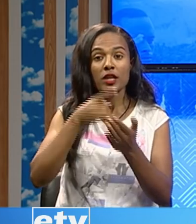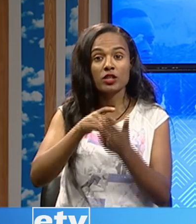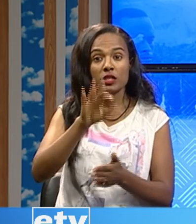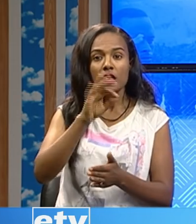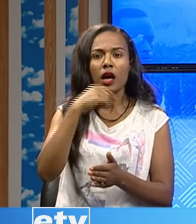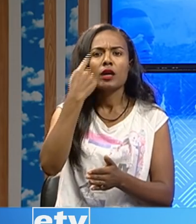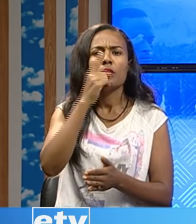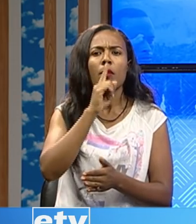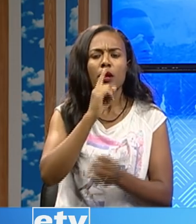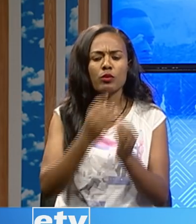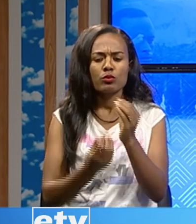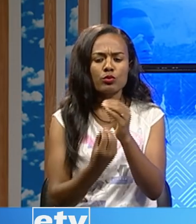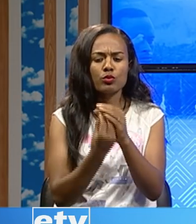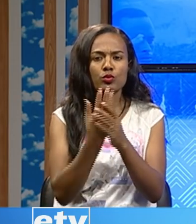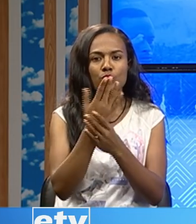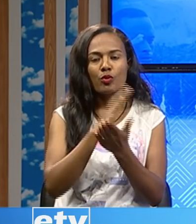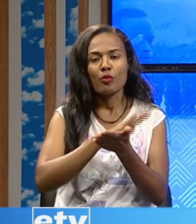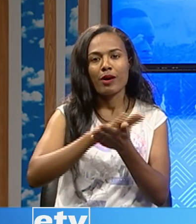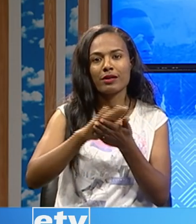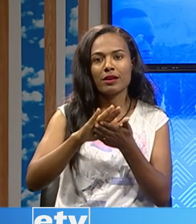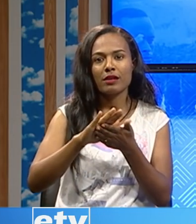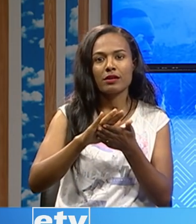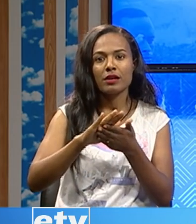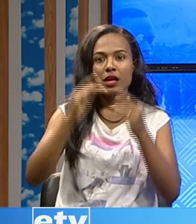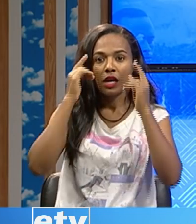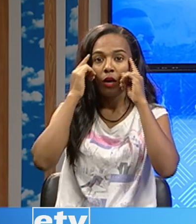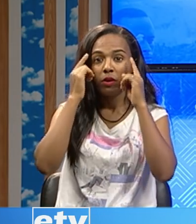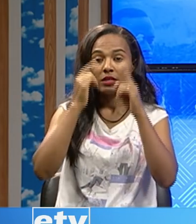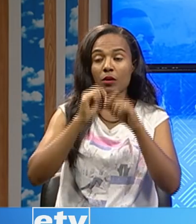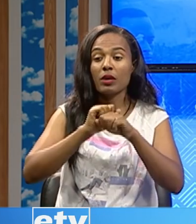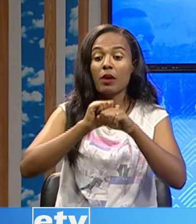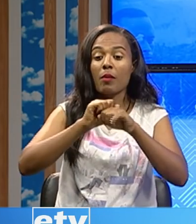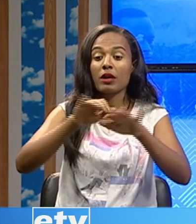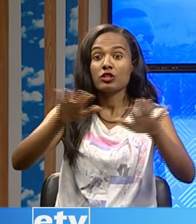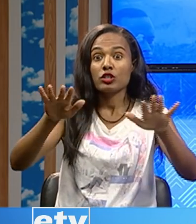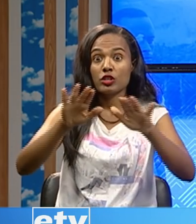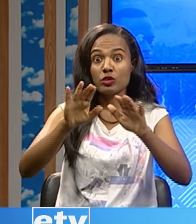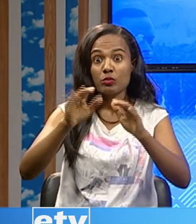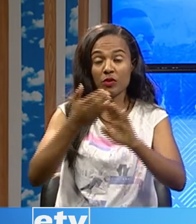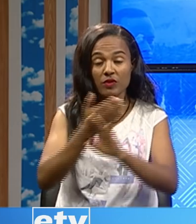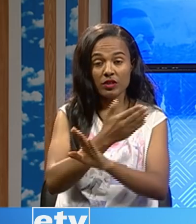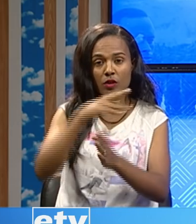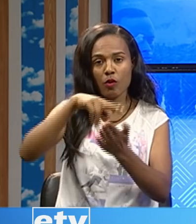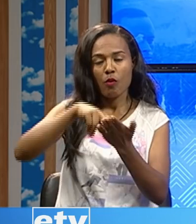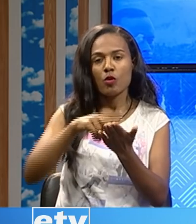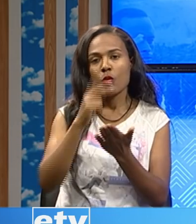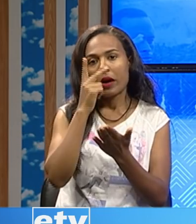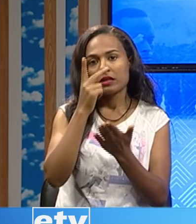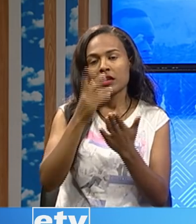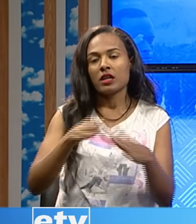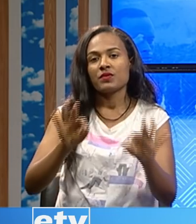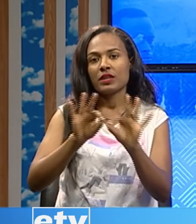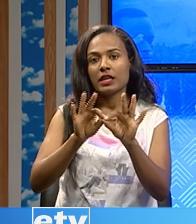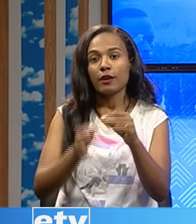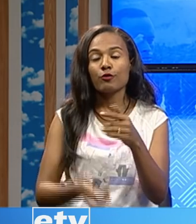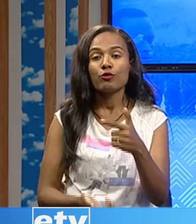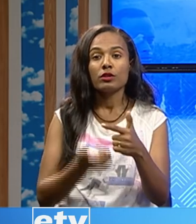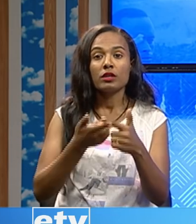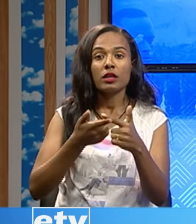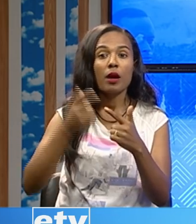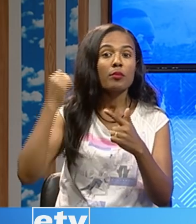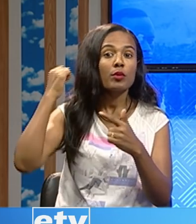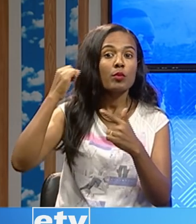ማን ነው ሶርሱ ብሎ ማጥራት ከማዛባታችን በፊት ቆም ብለን ማየት ያስፈልጋል አንዱ ችግር እሱ ነው ሁለተኛ